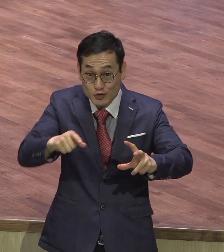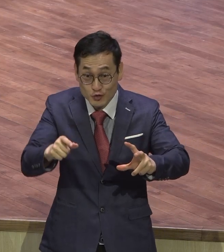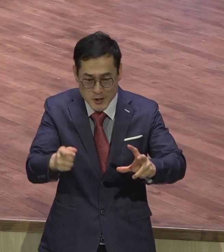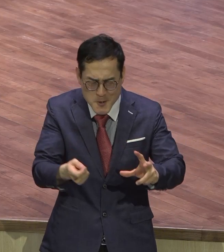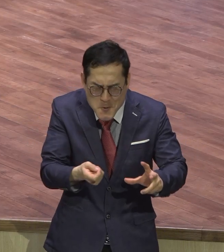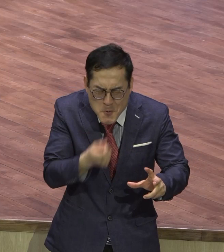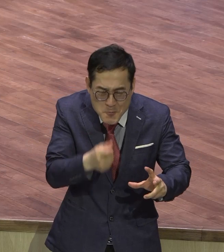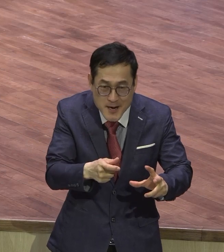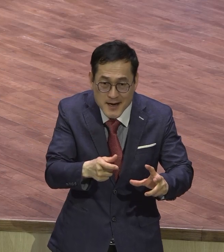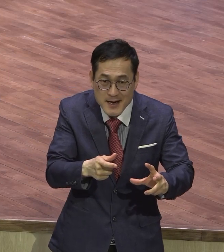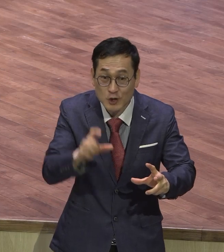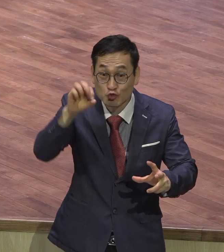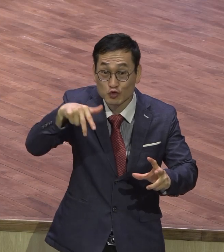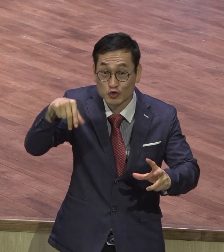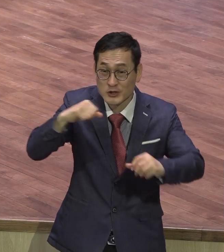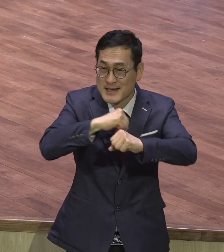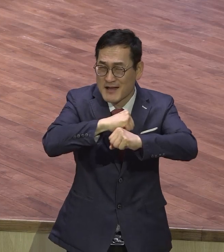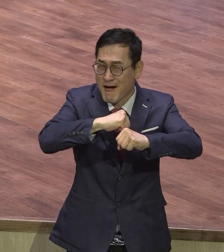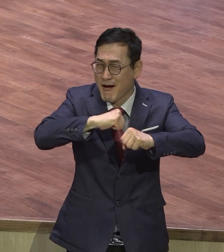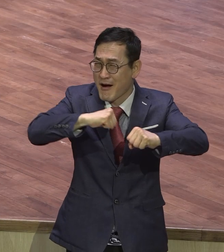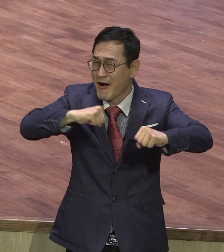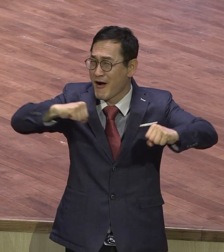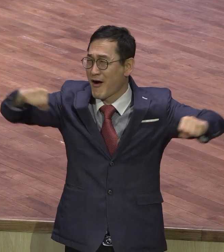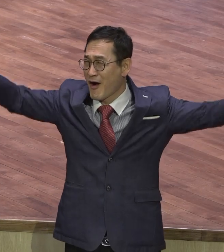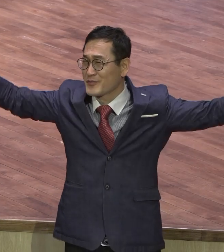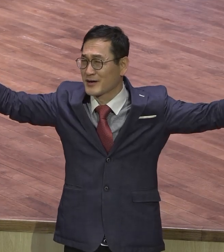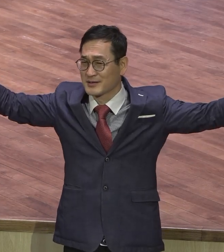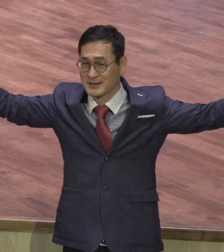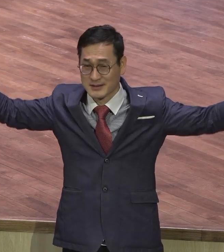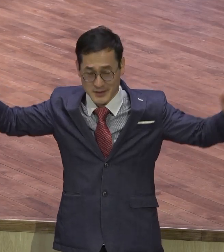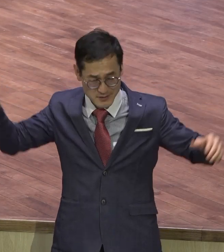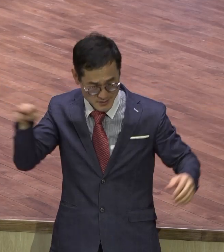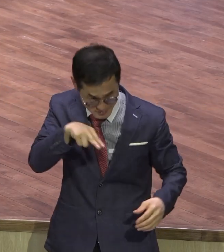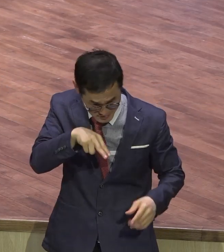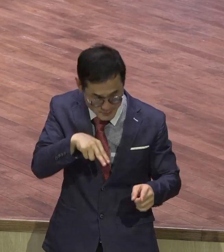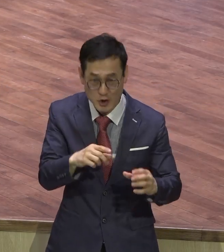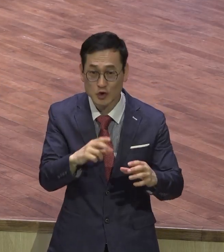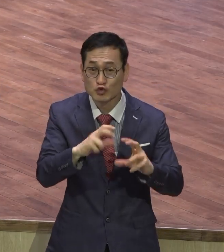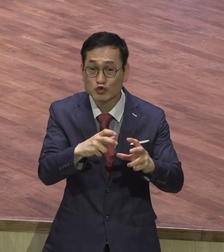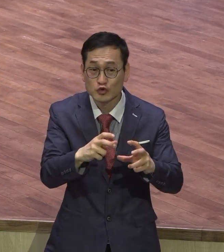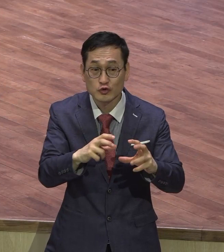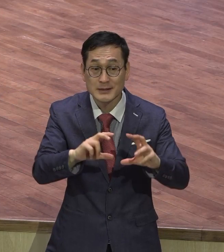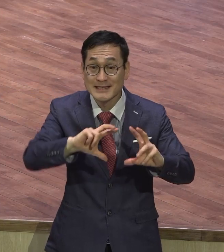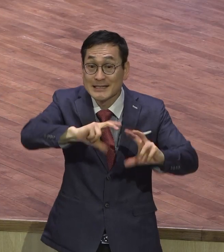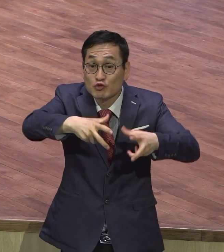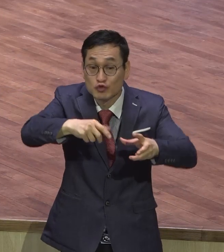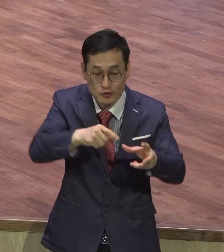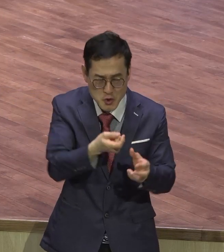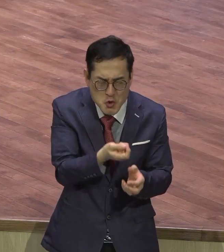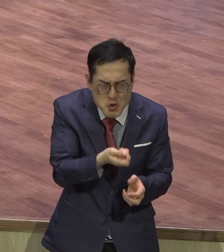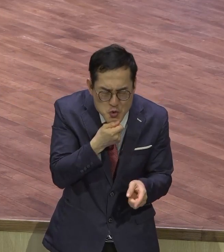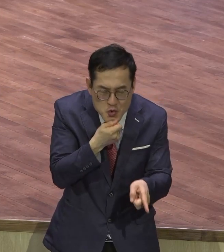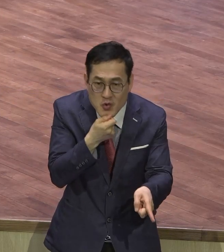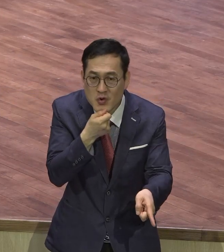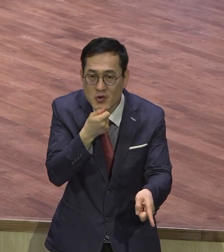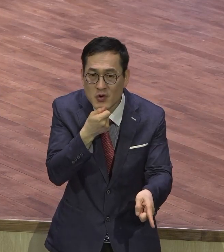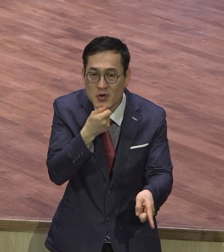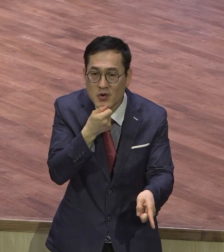세상 사람들이 막연하게, 모호하게 부르는 그런 신과는 절대 다른 완전하시고